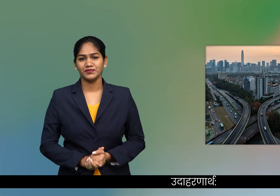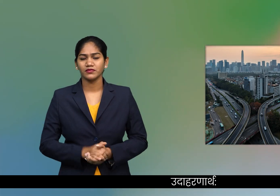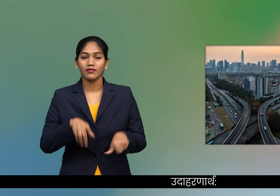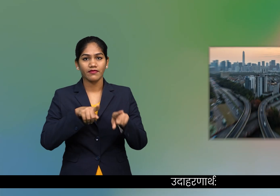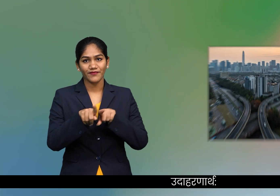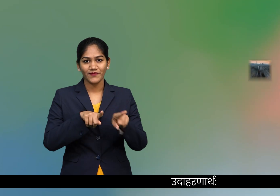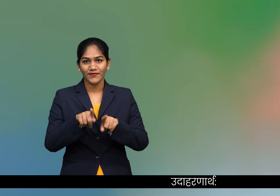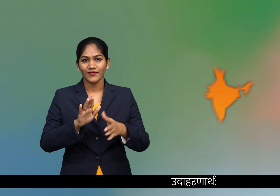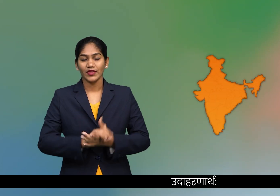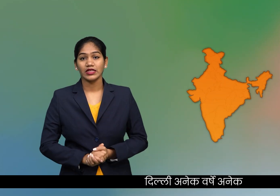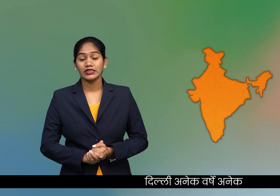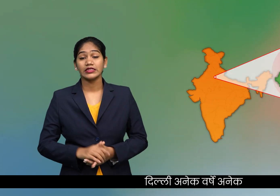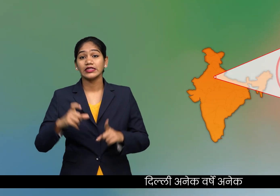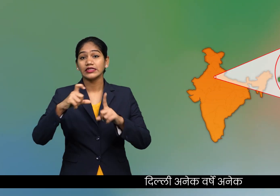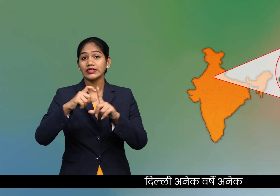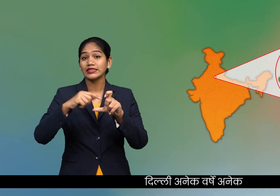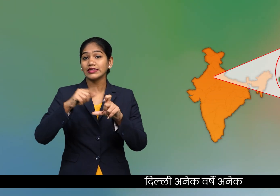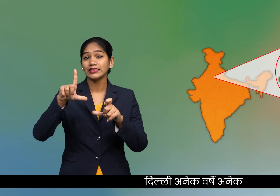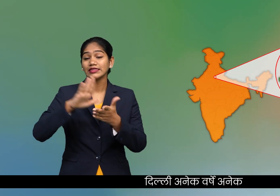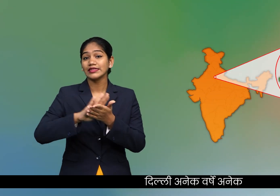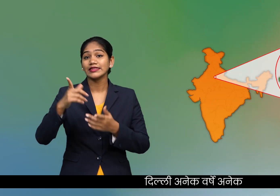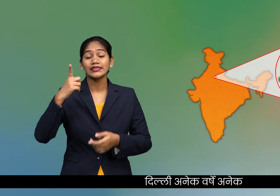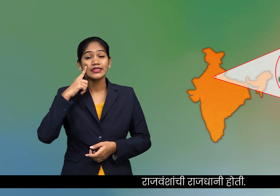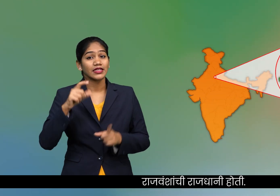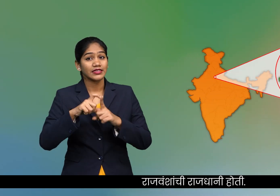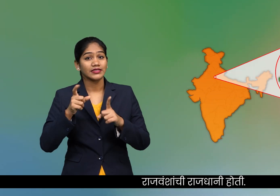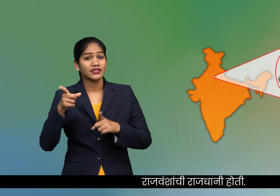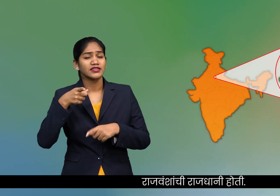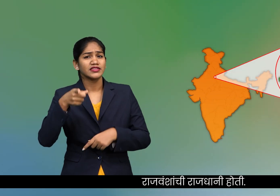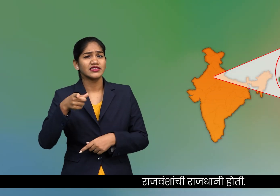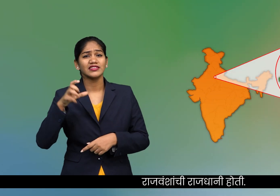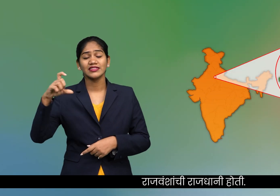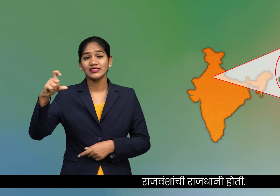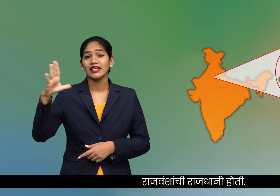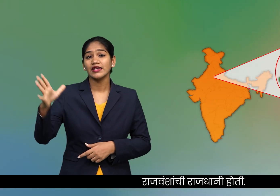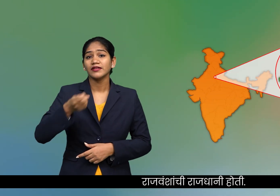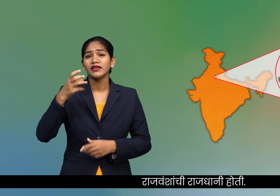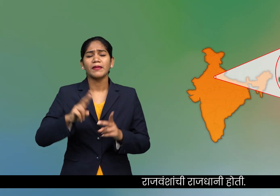उदाहरणार्थ, दिल्ली अनेक वर्ष अनेक राजवंशांची राजधानी होती.